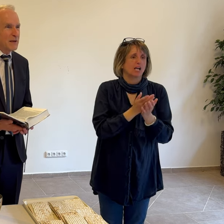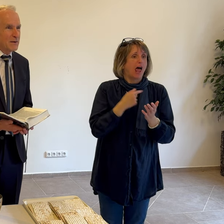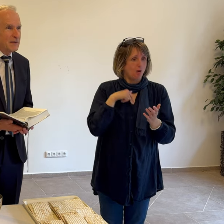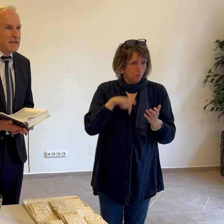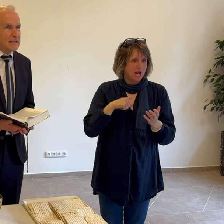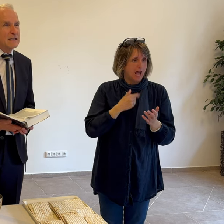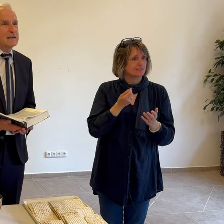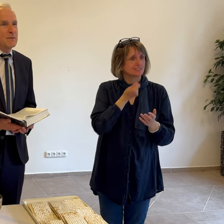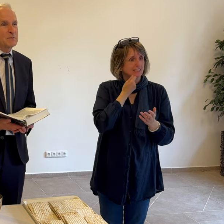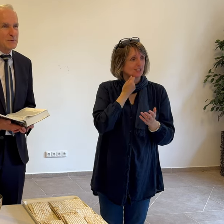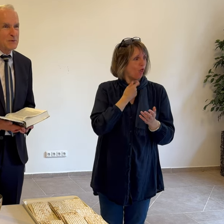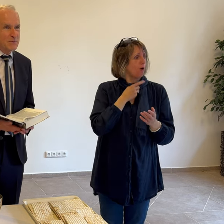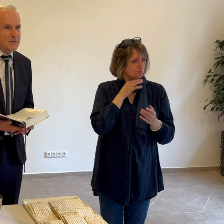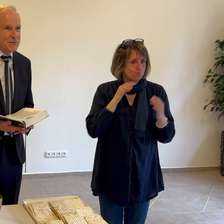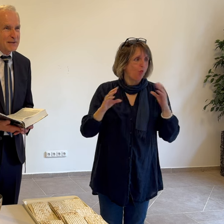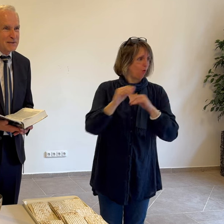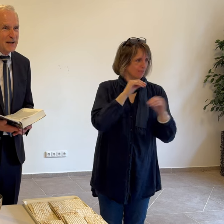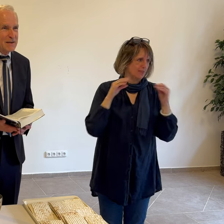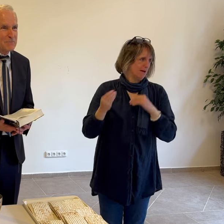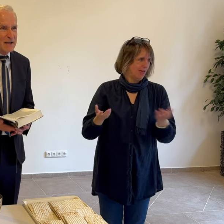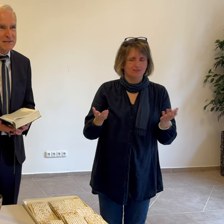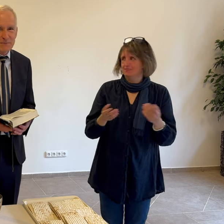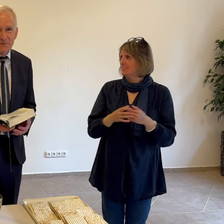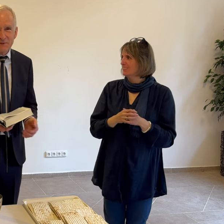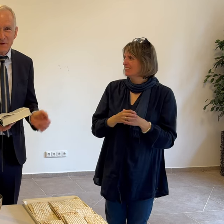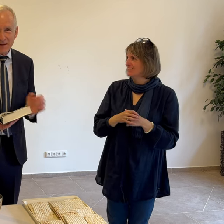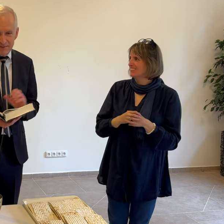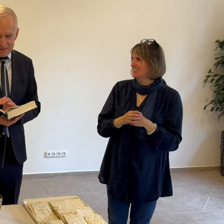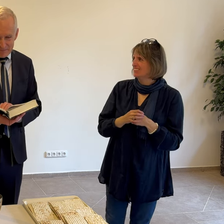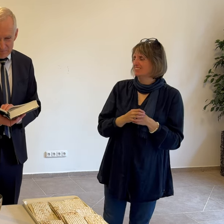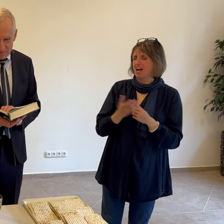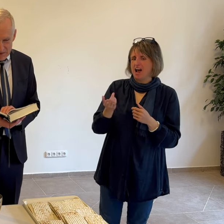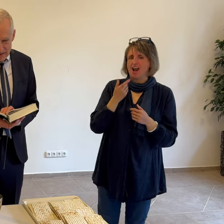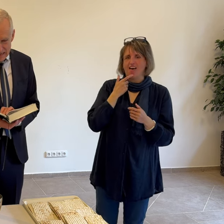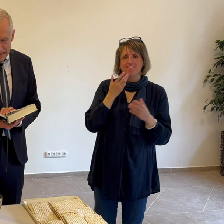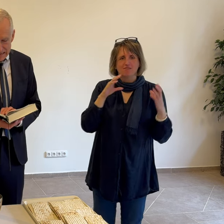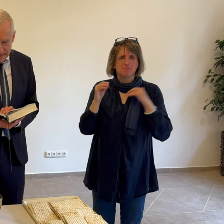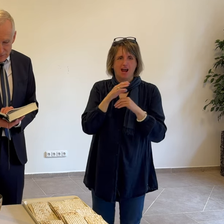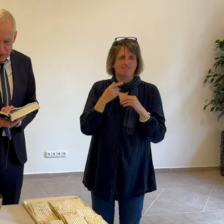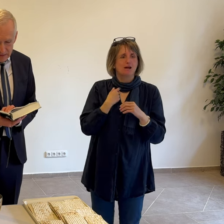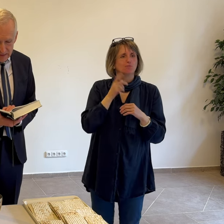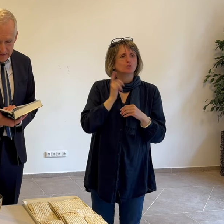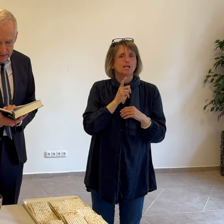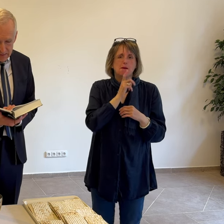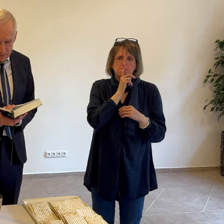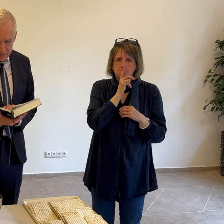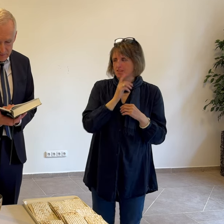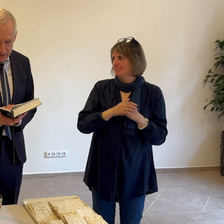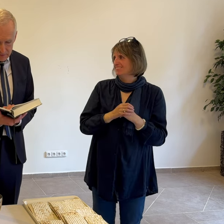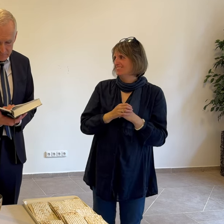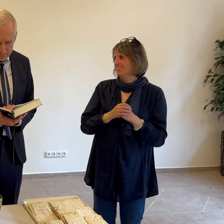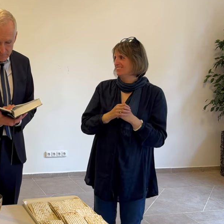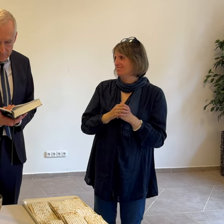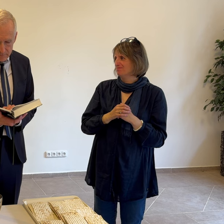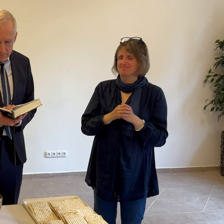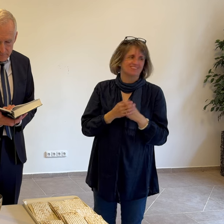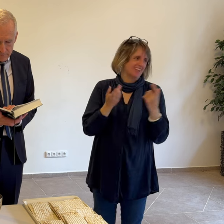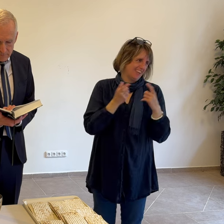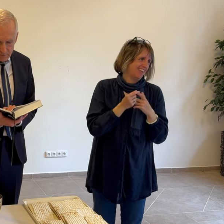mluvit mělo neříkám s plnou pusou Ao Ale má se mluvit právě A takto Židé tehdy